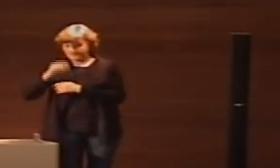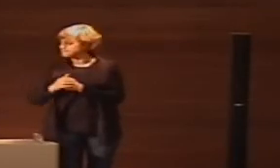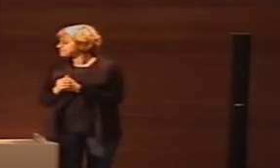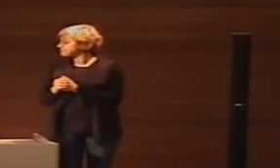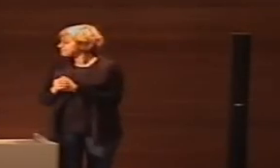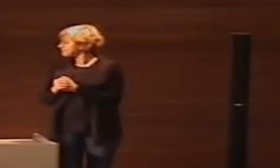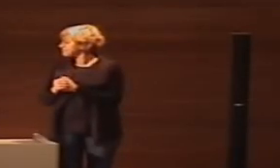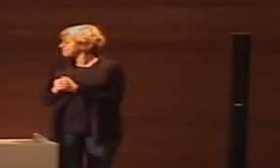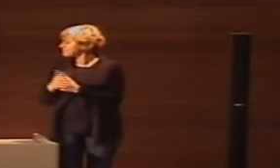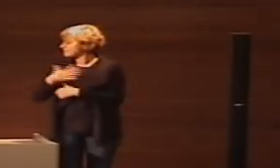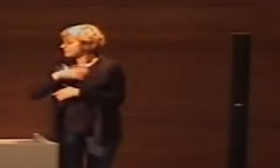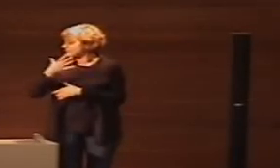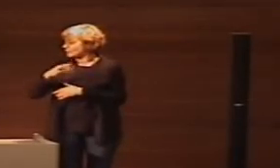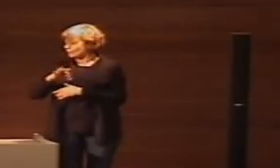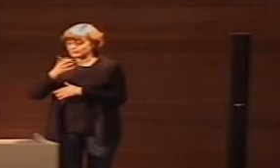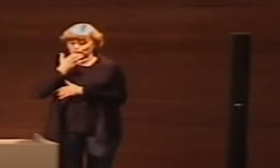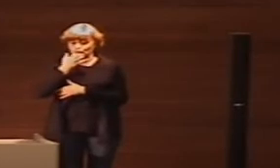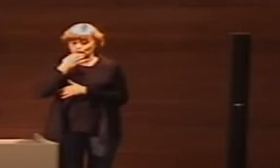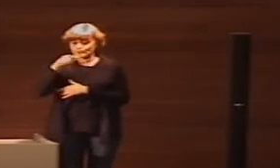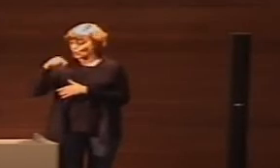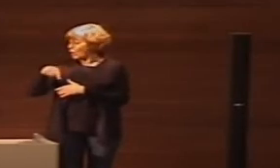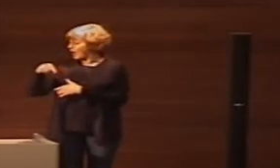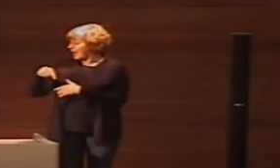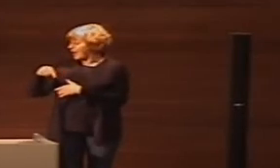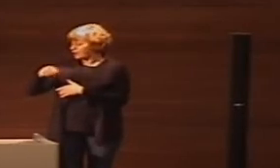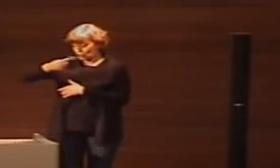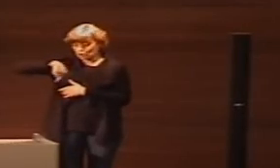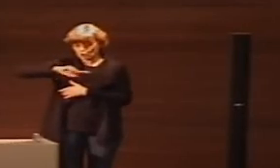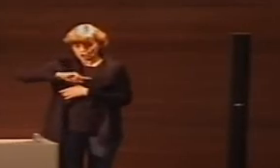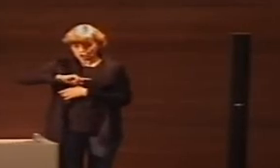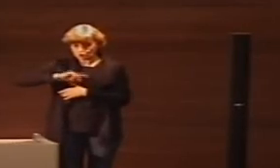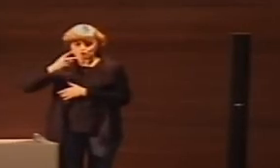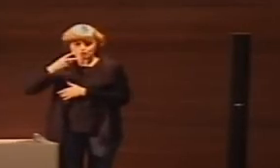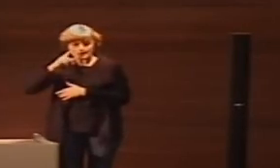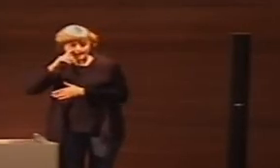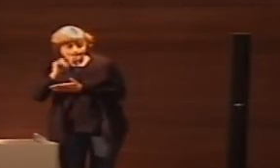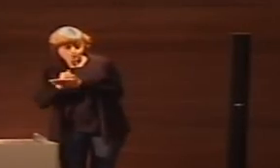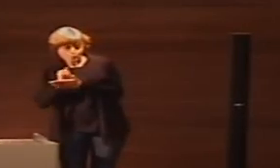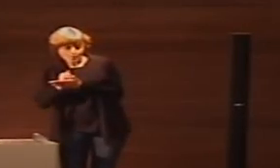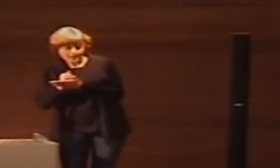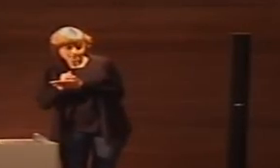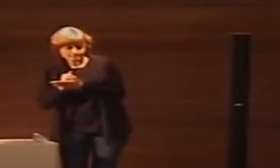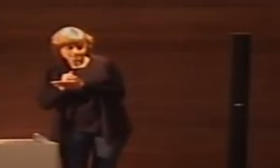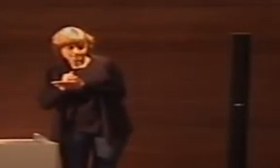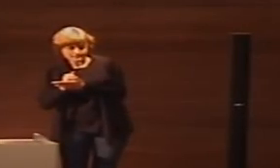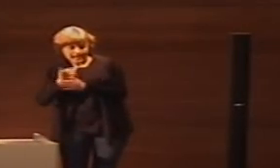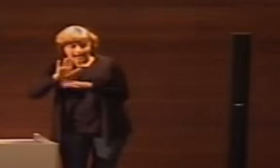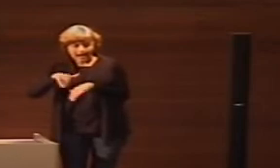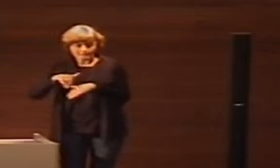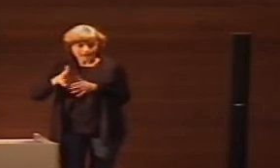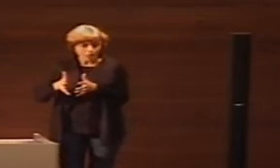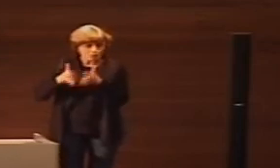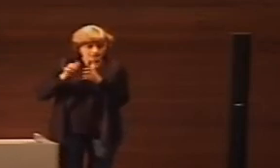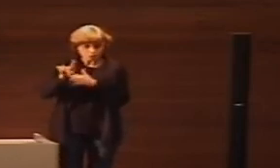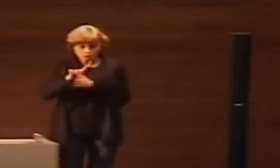posibilidades. Aquí en Urola Costa hicimos también un estudio para implementarlo. No sé si se llevó a cabo o no.